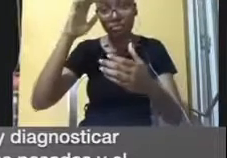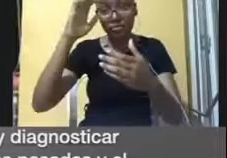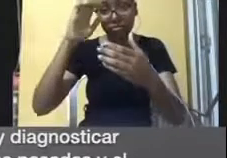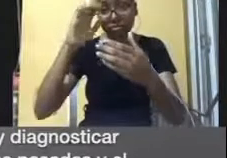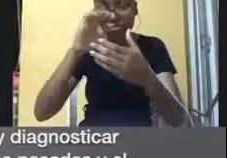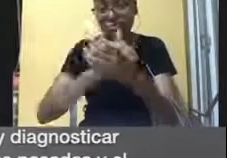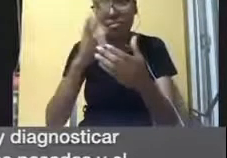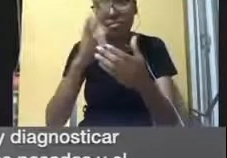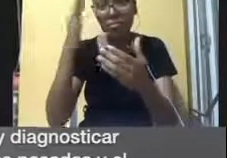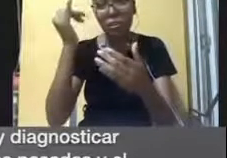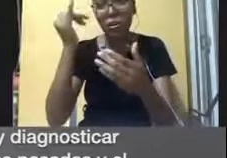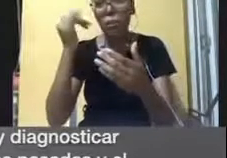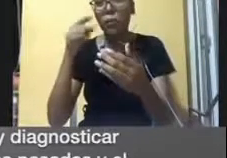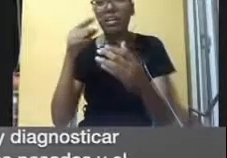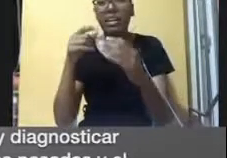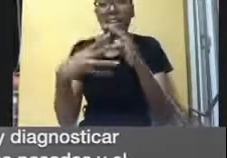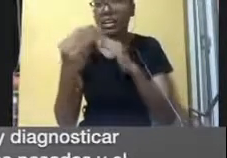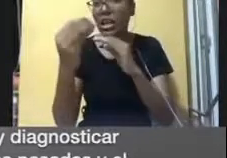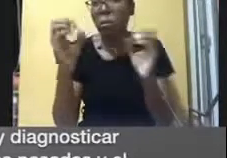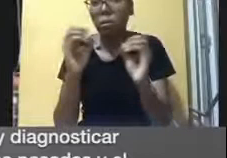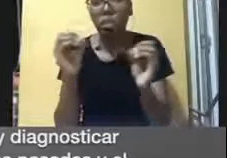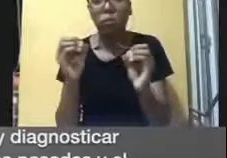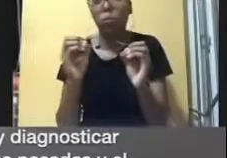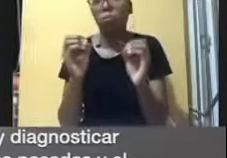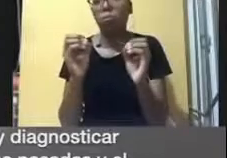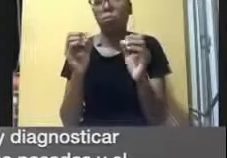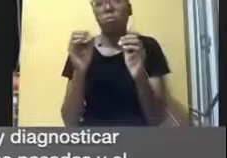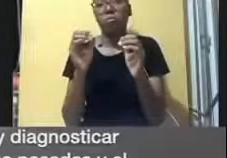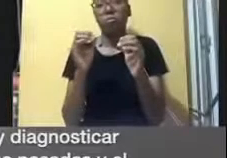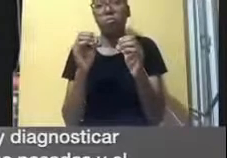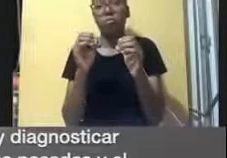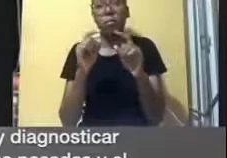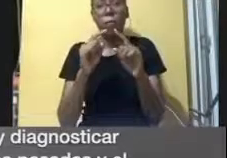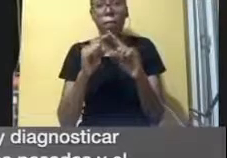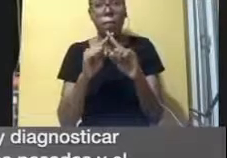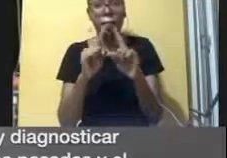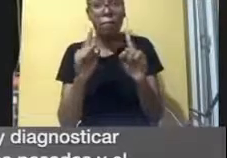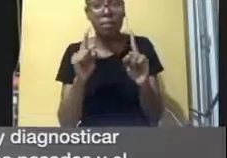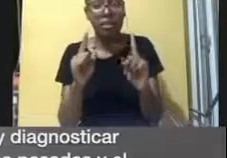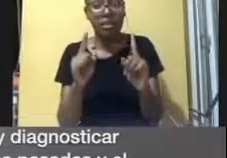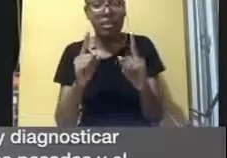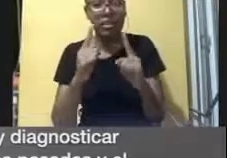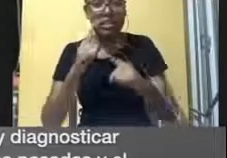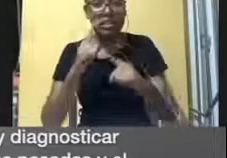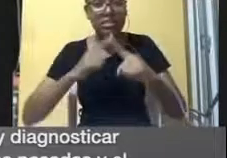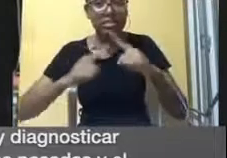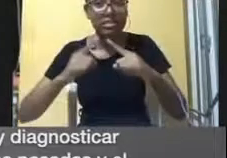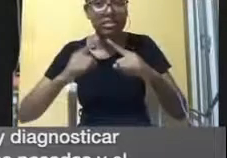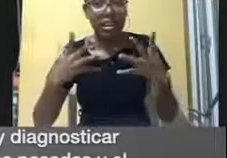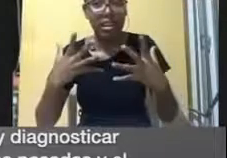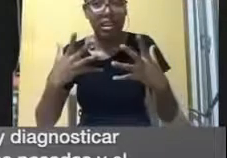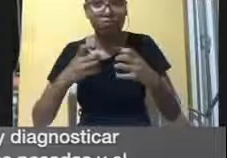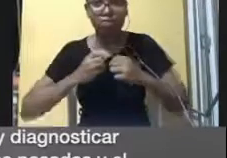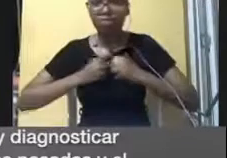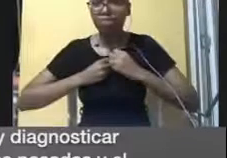nada agresivo, pero como la lengua de señas es muy expresiva, puede parecer así. Entonces el